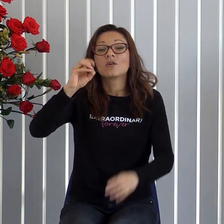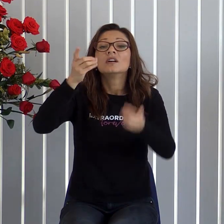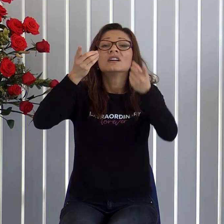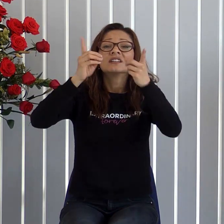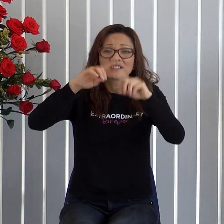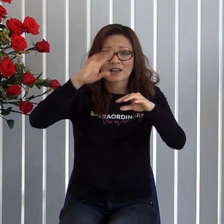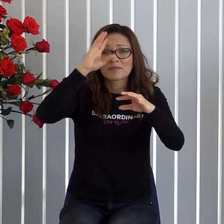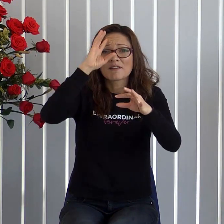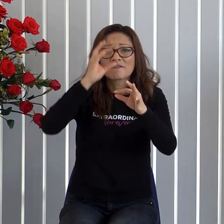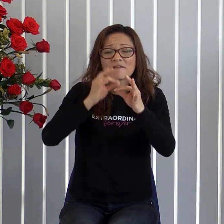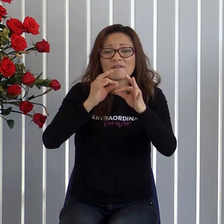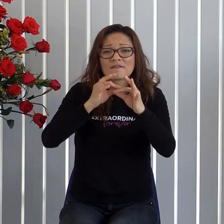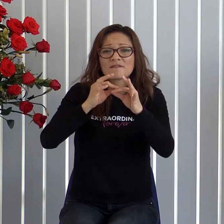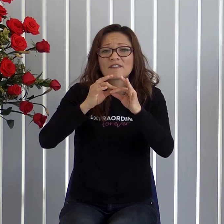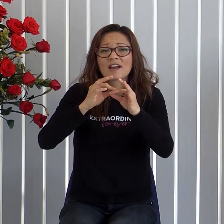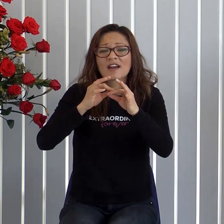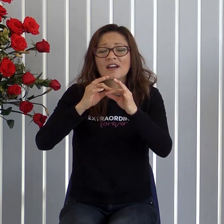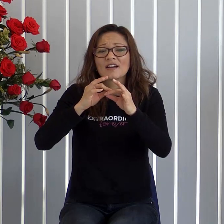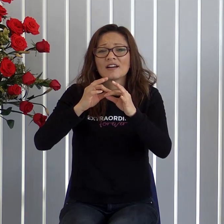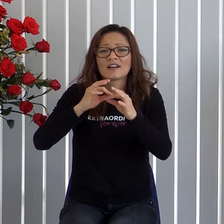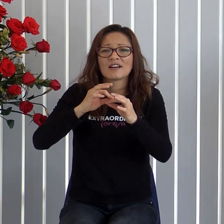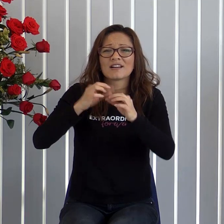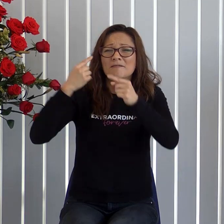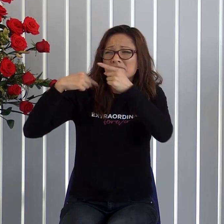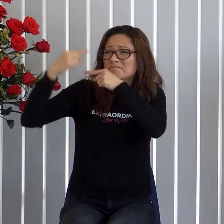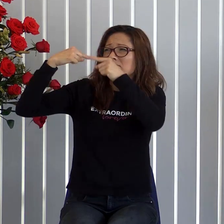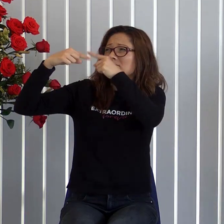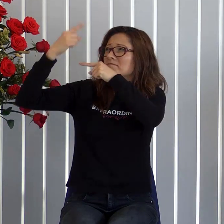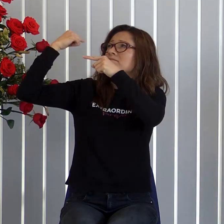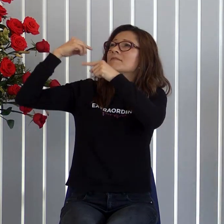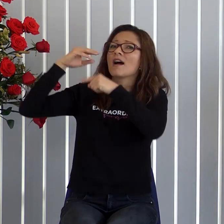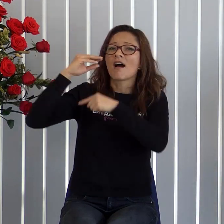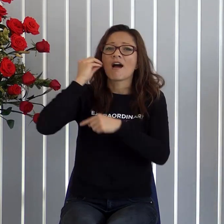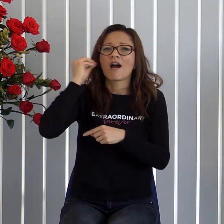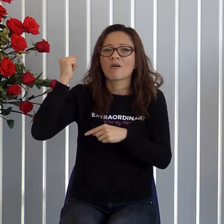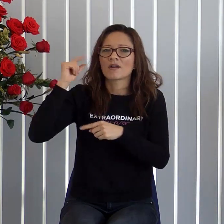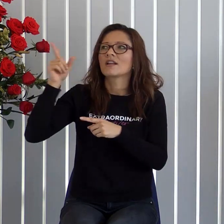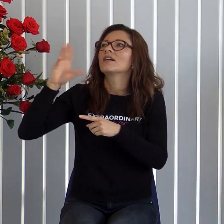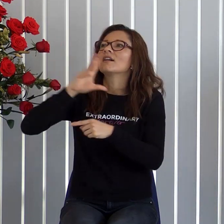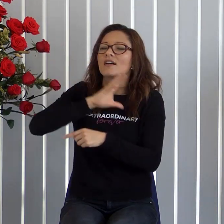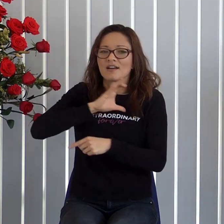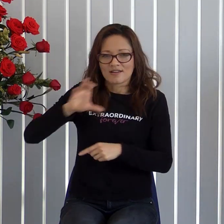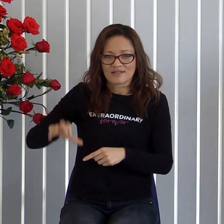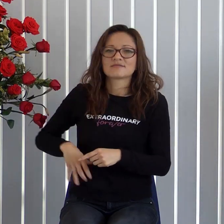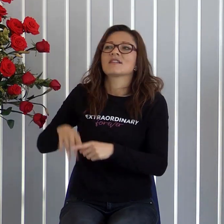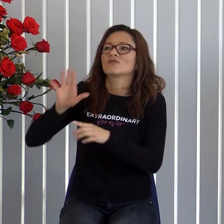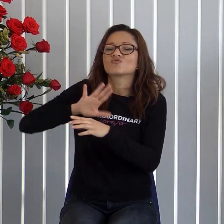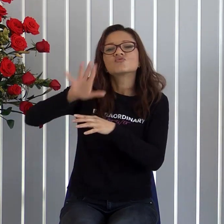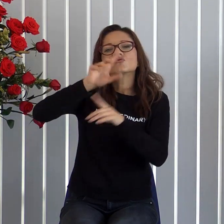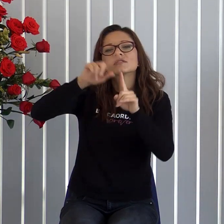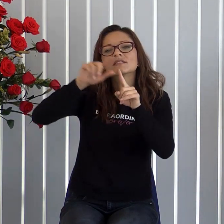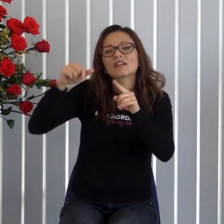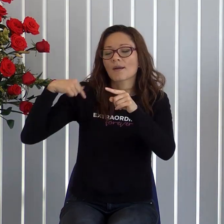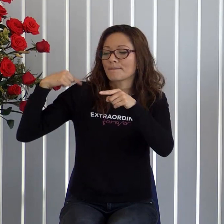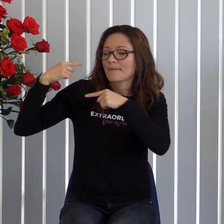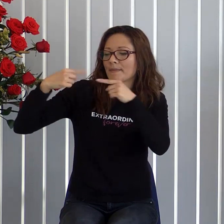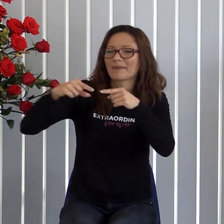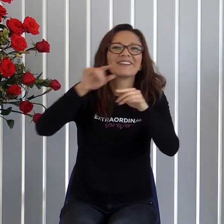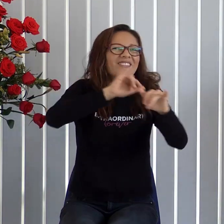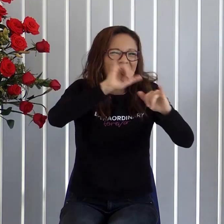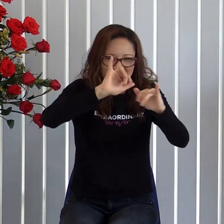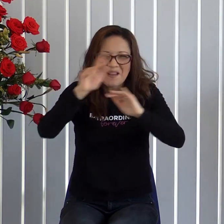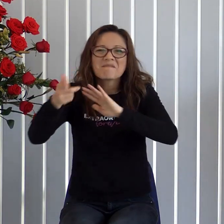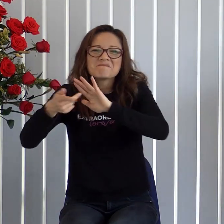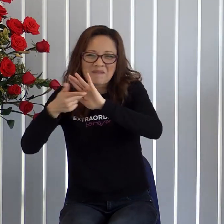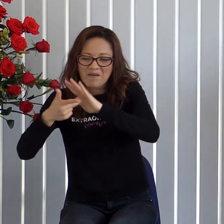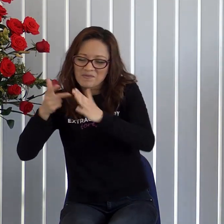que recibió desde su bisabuela, impresionante, ¿no? A sus tías que están allá congregadas. Así es la carta de